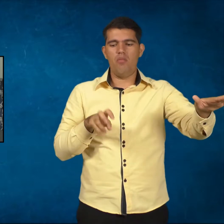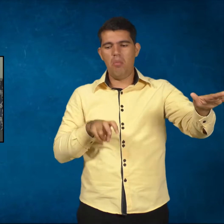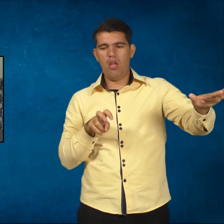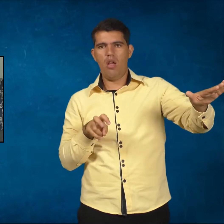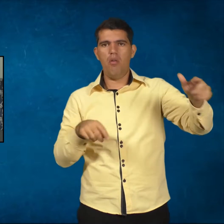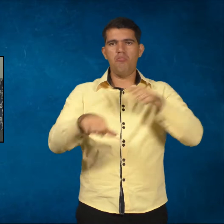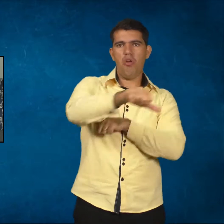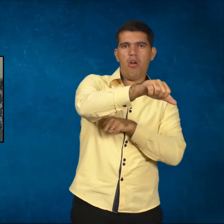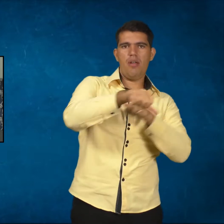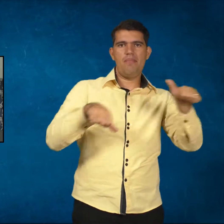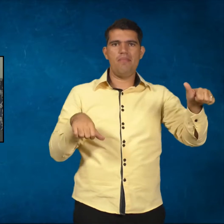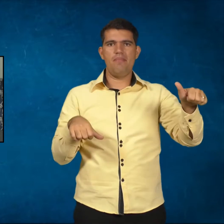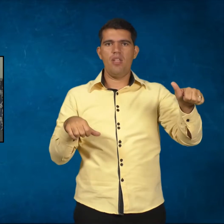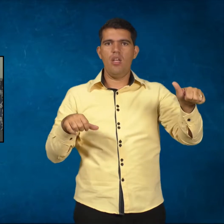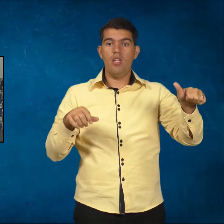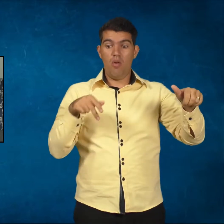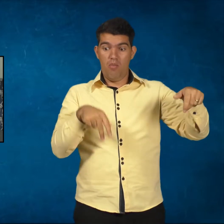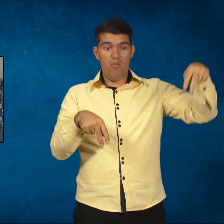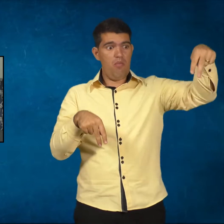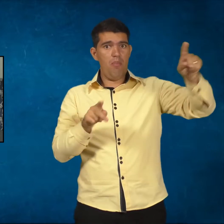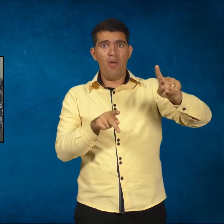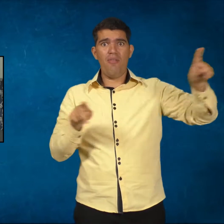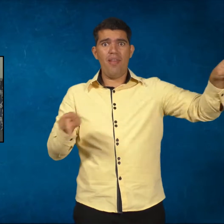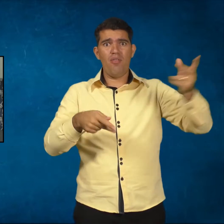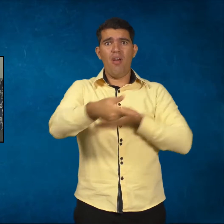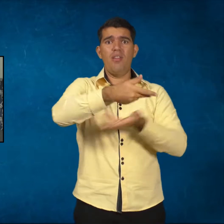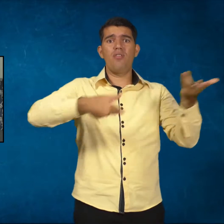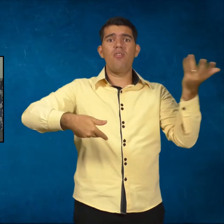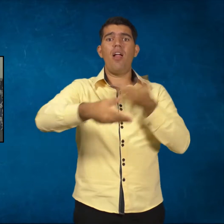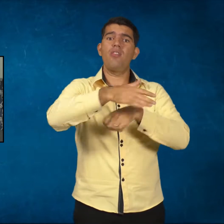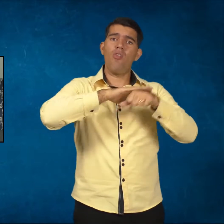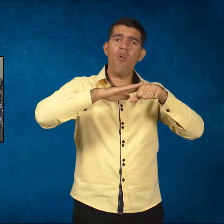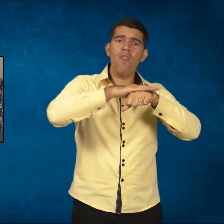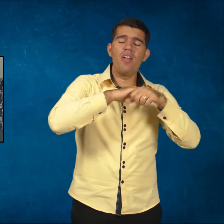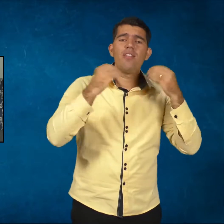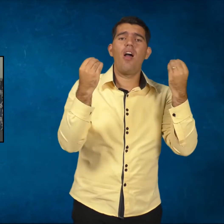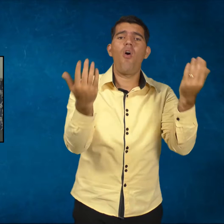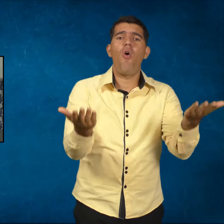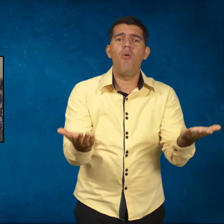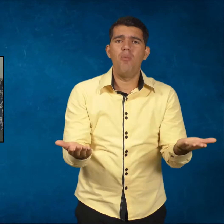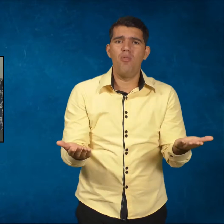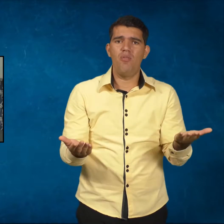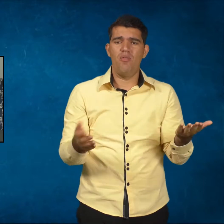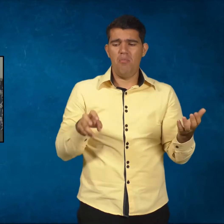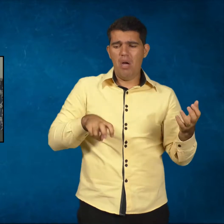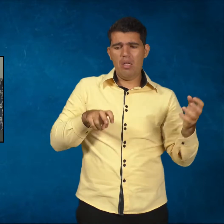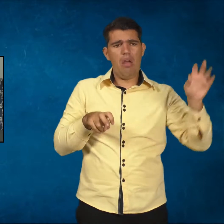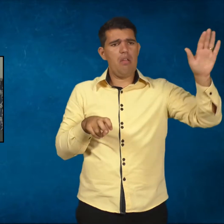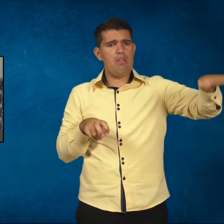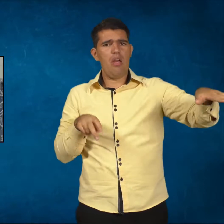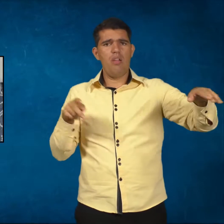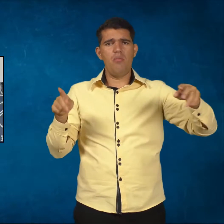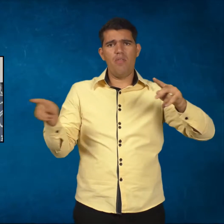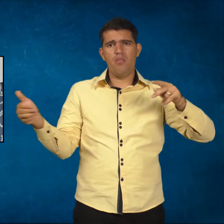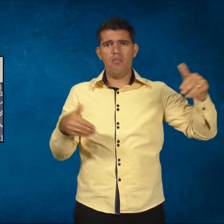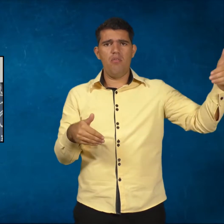a articulação entre os dois professores. Então, é um entrave. Essa conversa, esse diálogo, Esse diálogo entre o da comum e o da